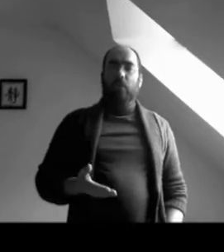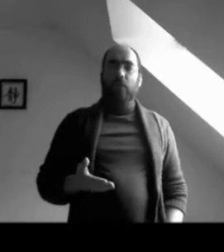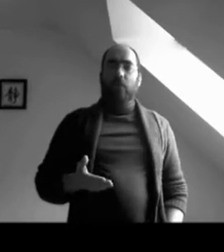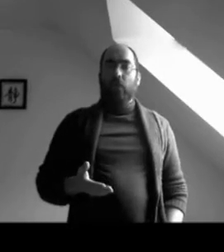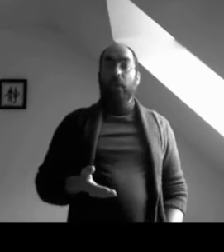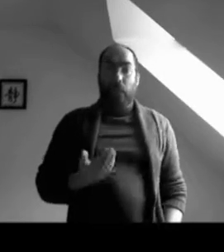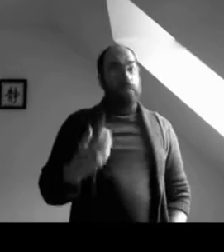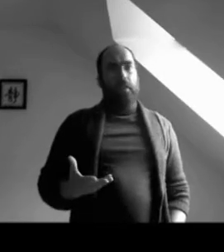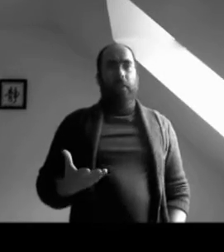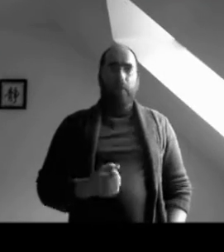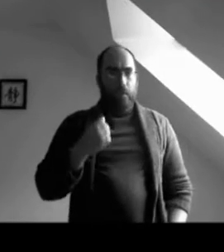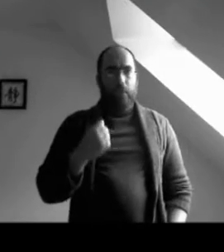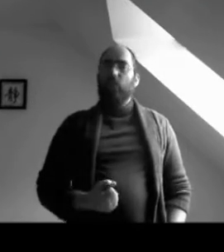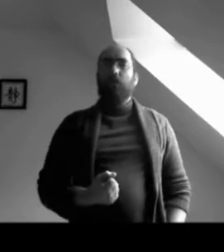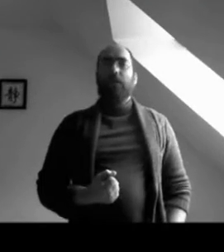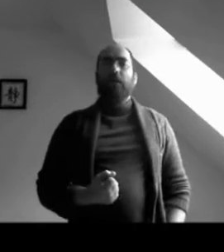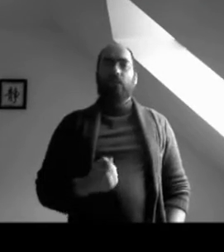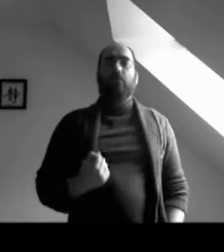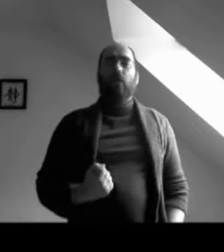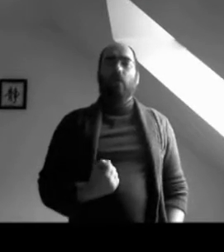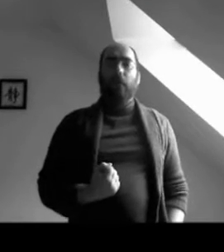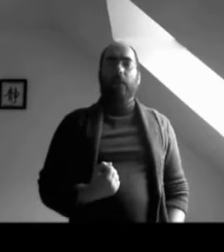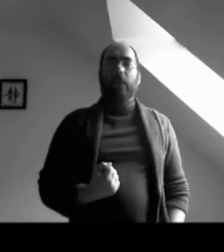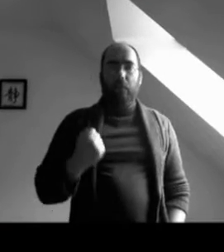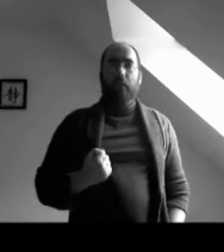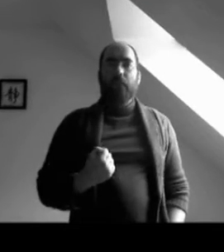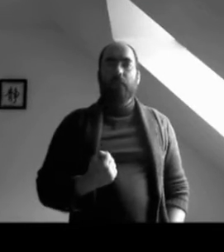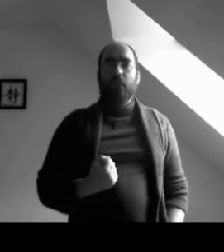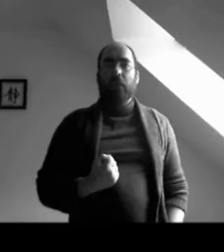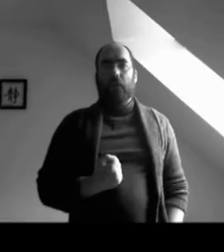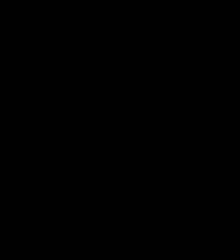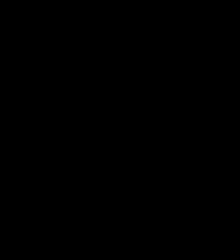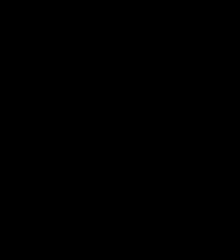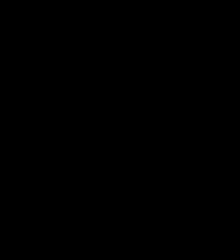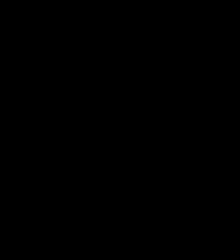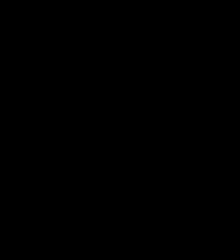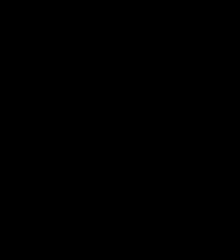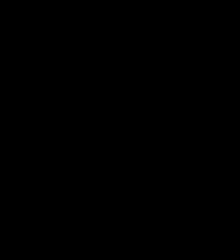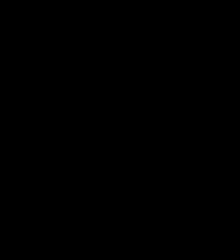ensemble de figures que l'on appelle le cinéma. Ça fait du bien de pouvoir reparler de politique des auteurs.